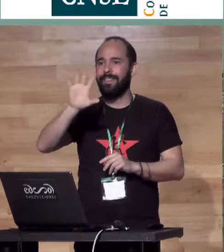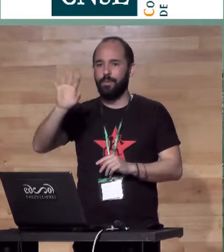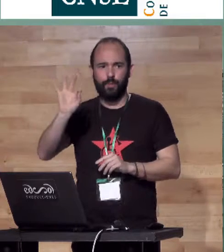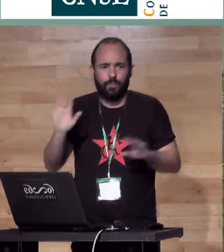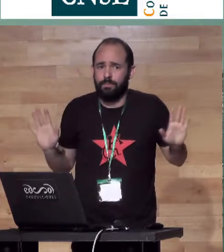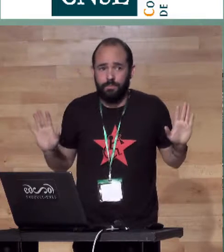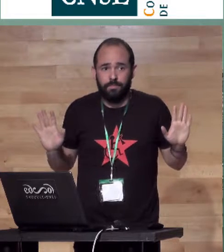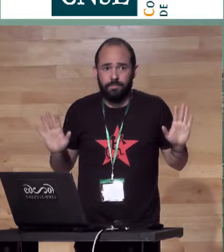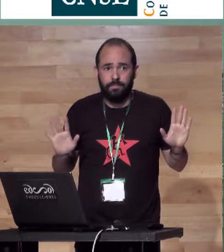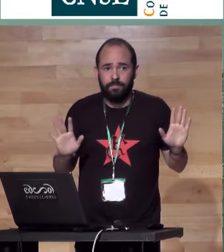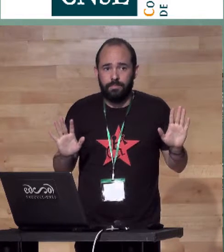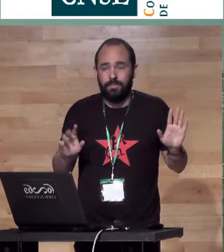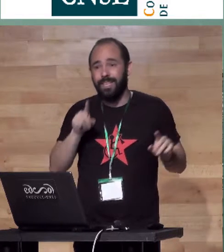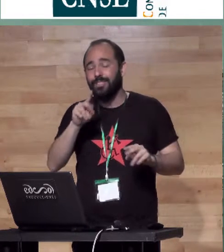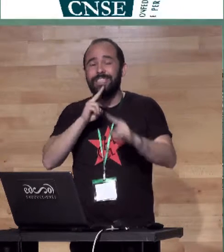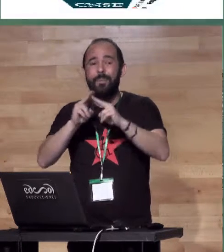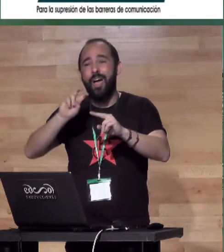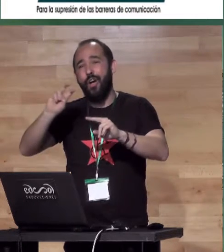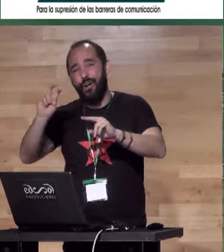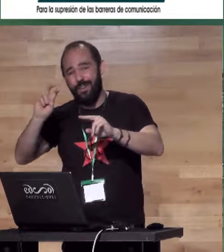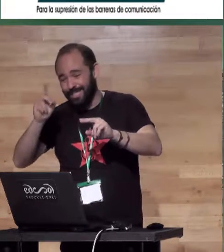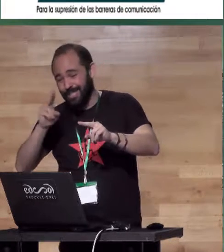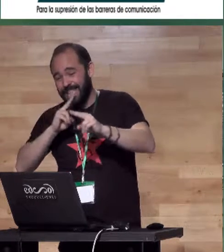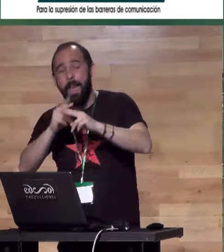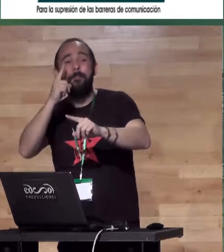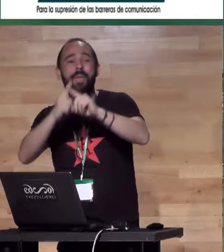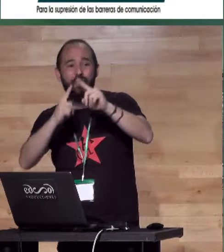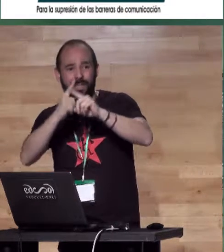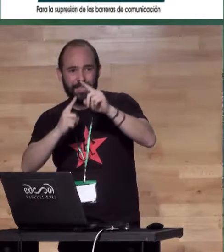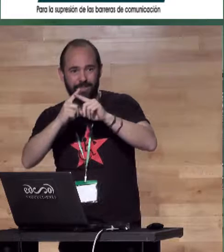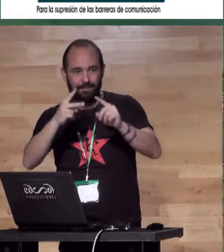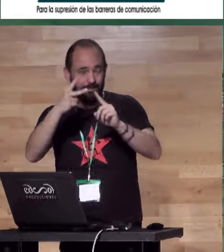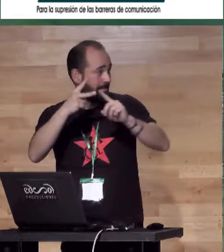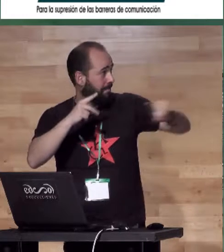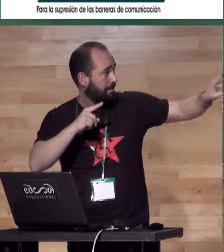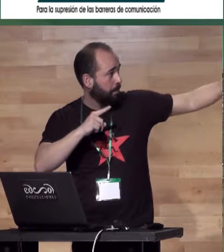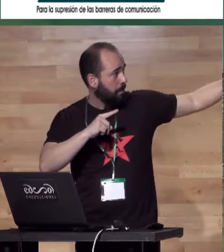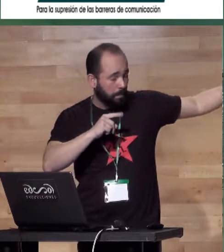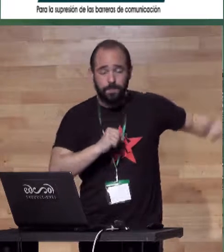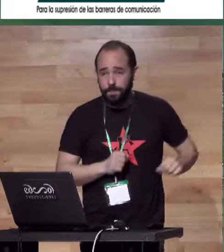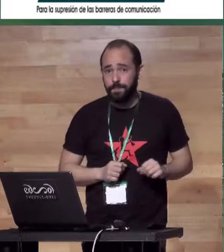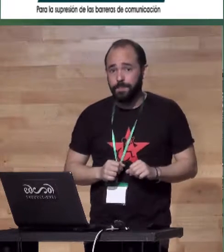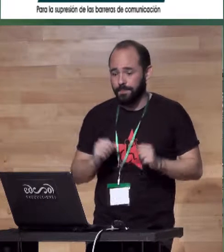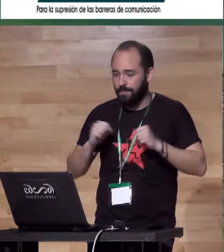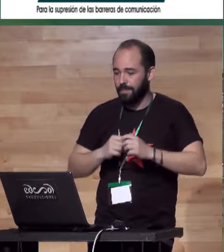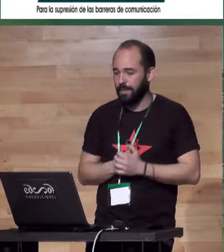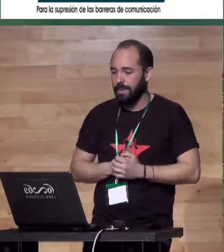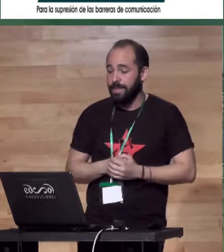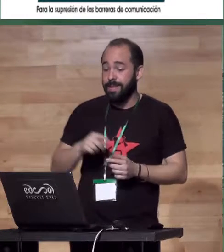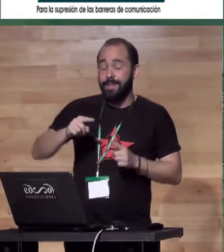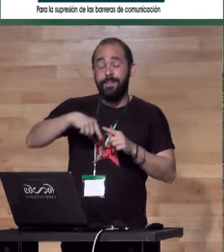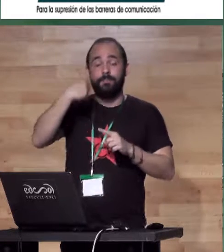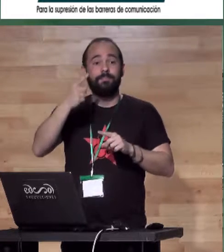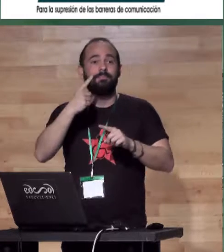puede hacer un cortometraje de 35 minutos. Normalmente, entre 5 y 10 minutos.